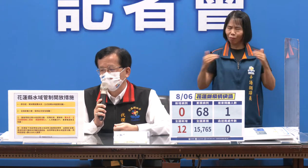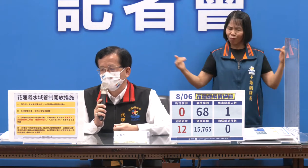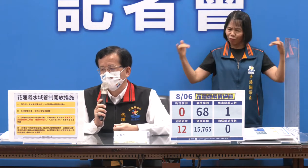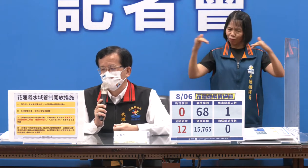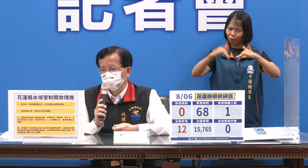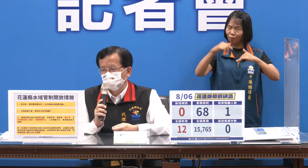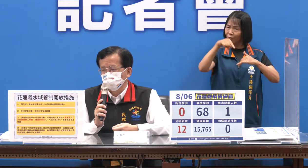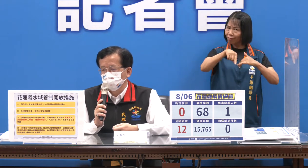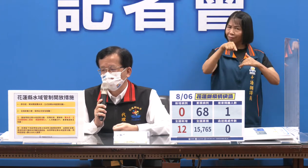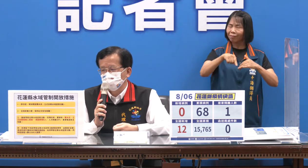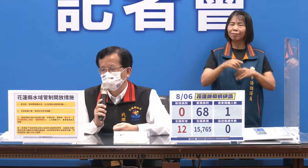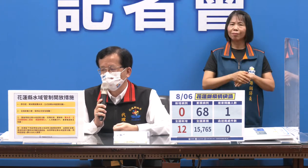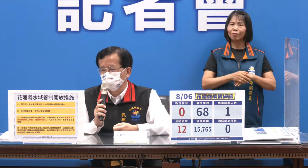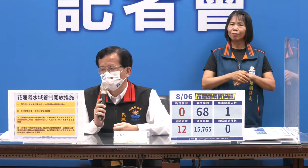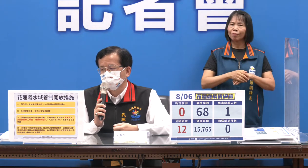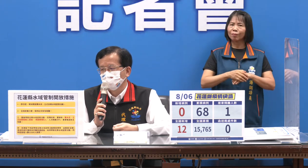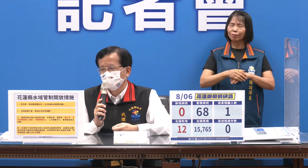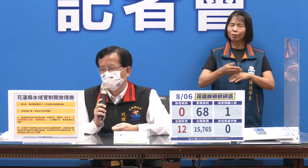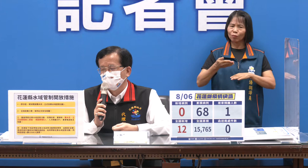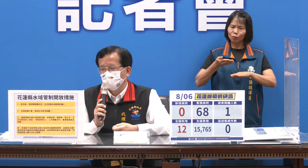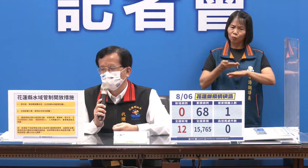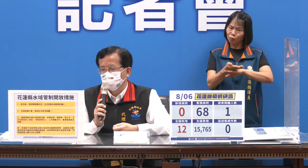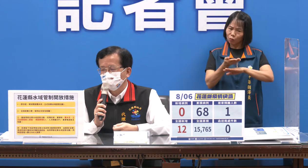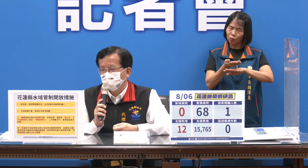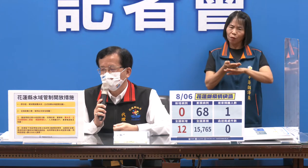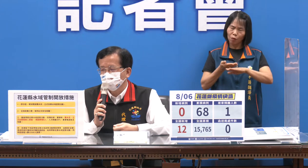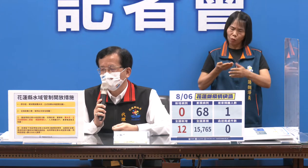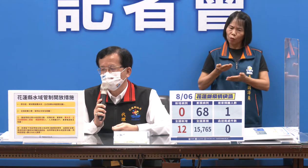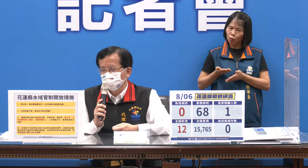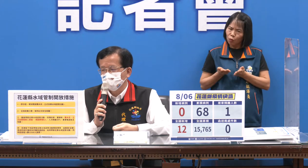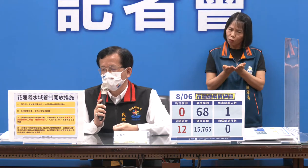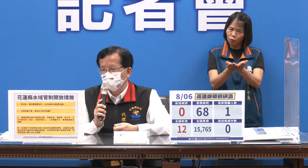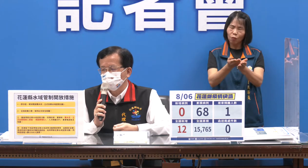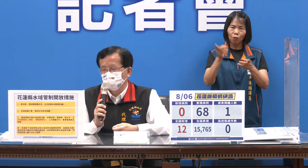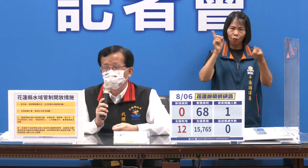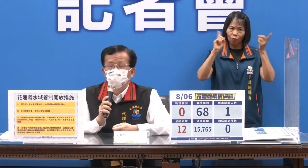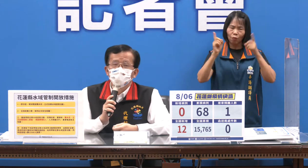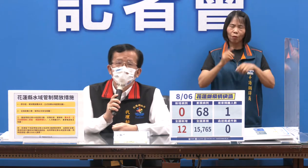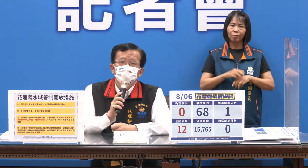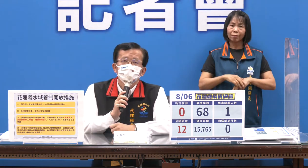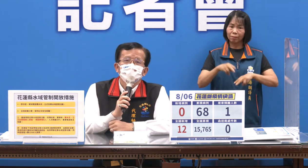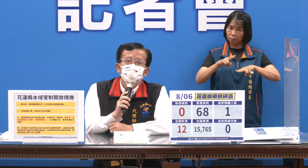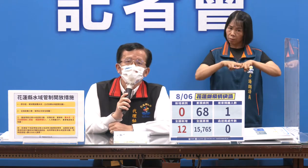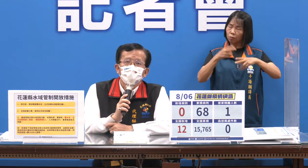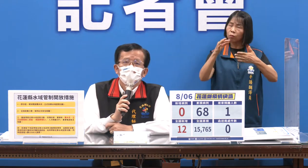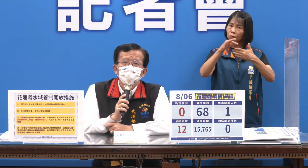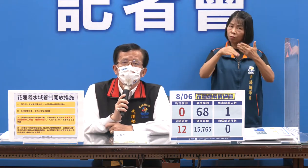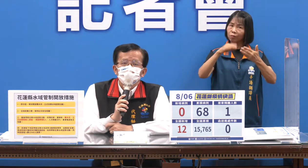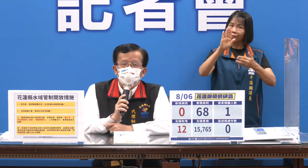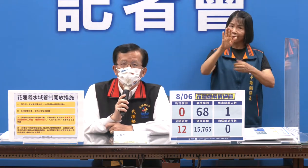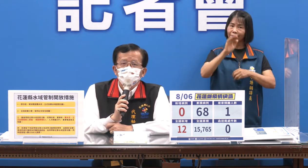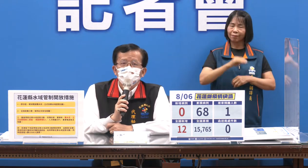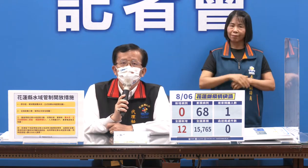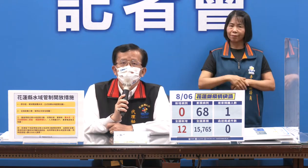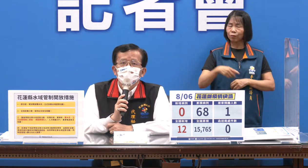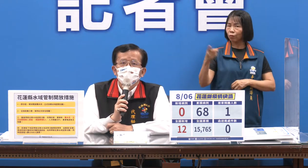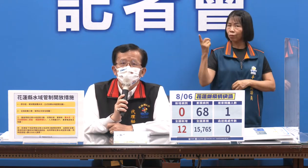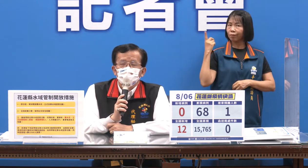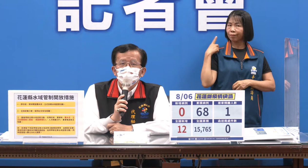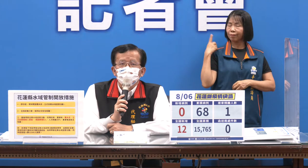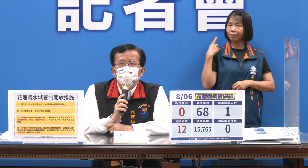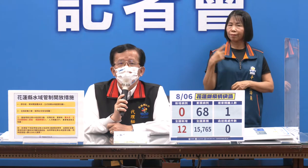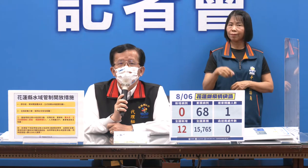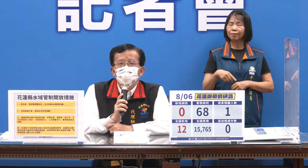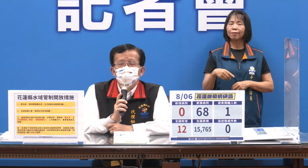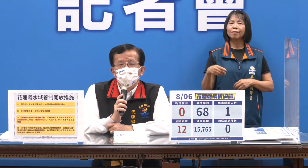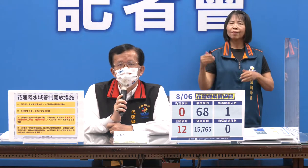事水域游憩活动。那我们怎么开放有一个标准，这是经过昨天